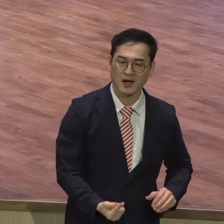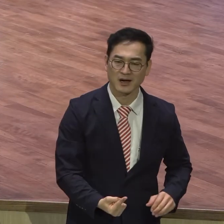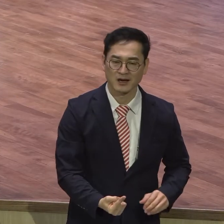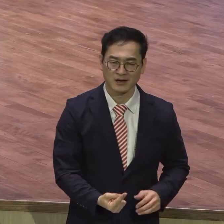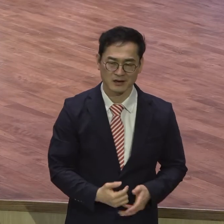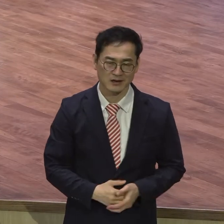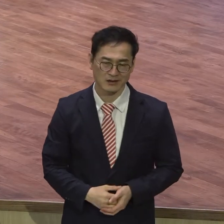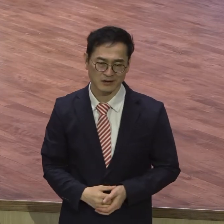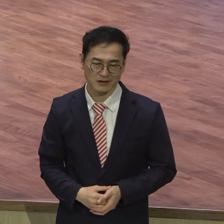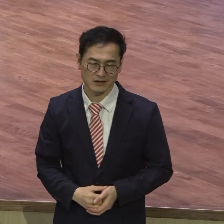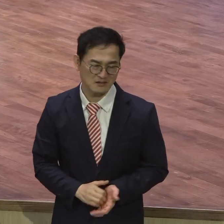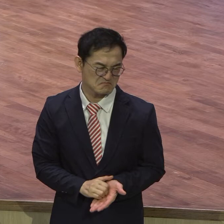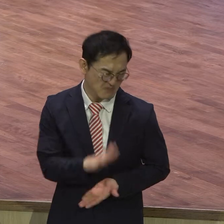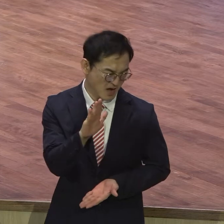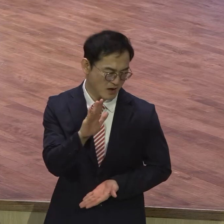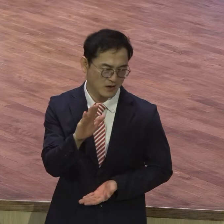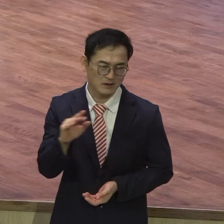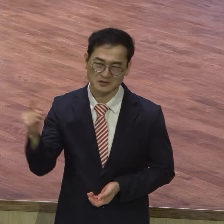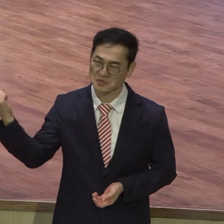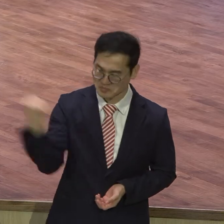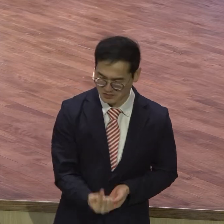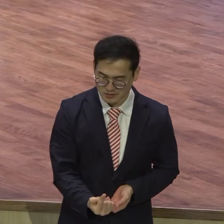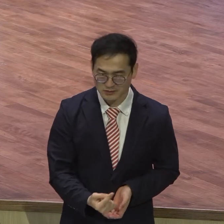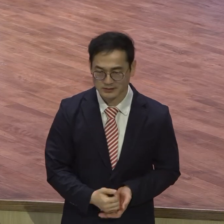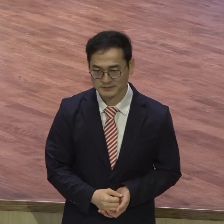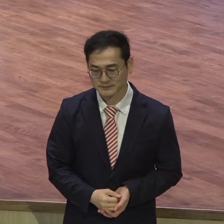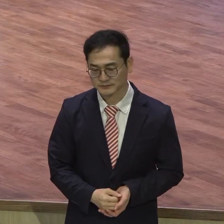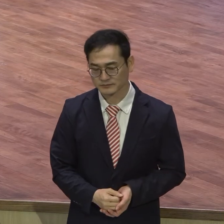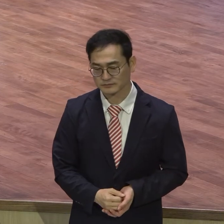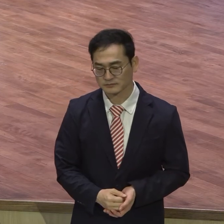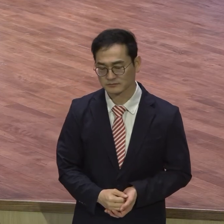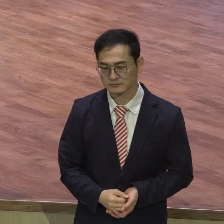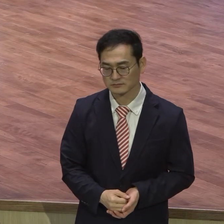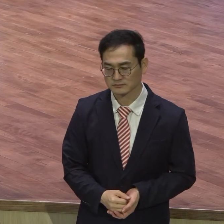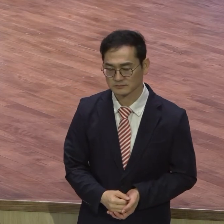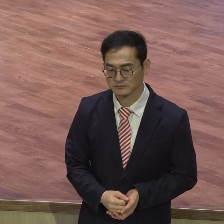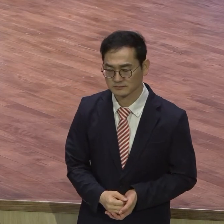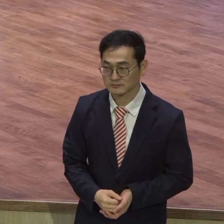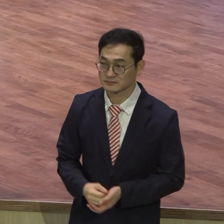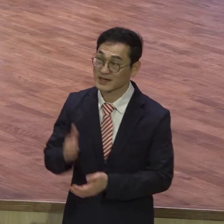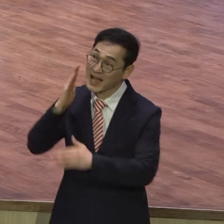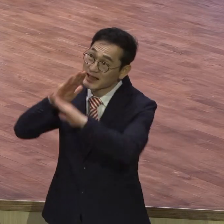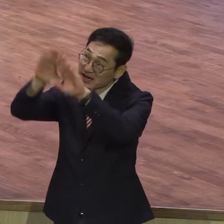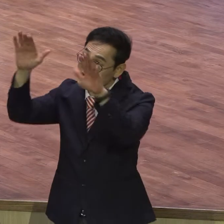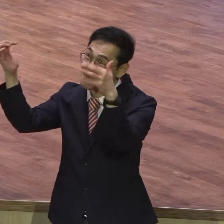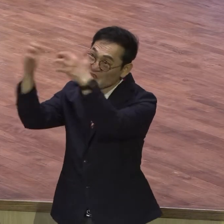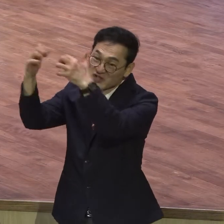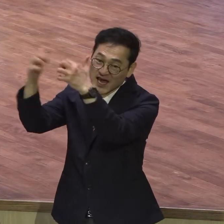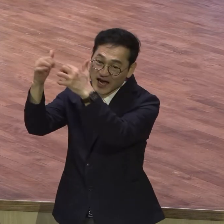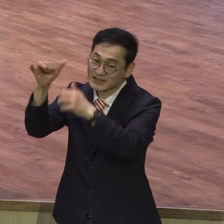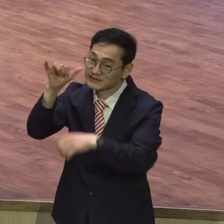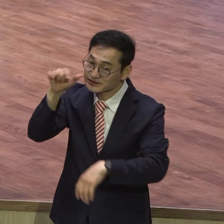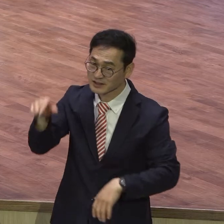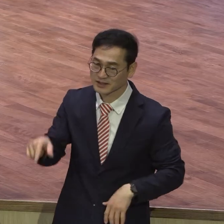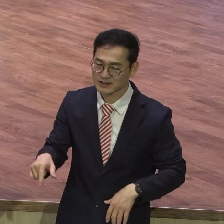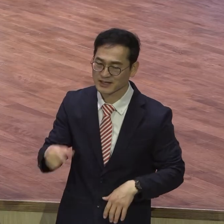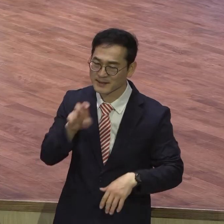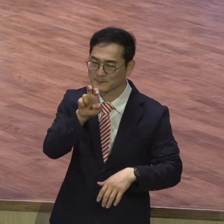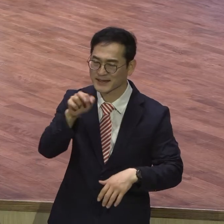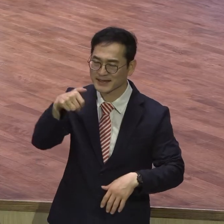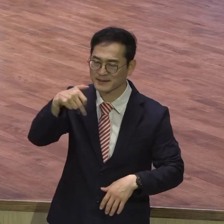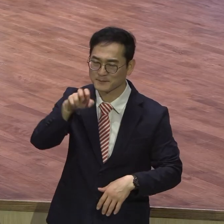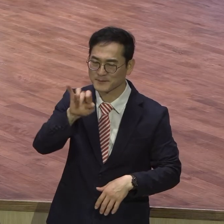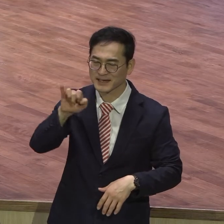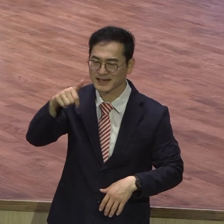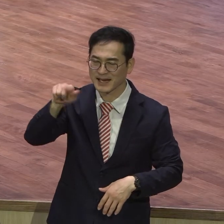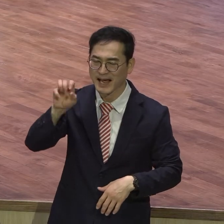세밀하게 그렇게 구체적으로 밝히고 있습니다 하늘에서 큰 전쟁이 있었는데 천사님 미가엘과 그 희와 있는